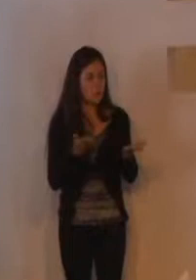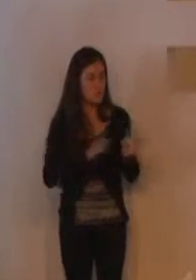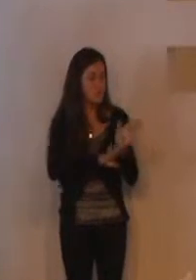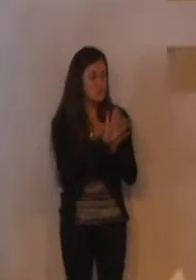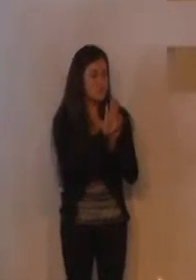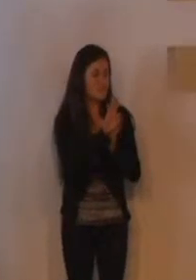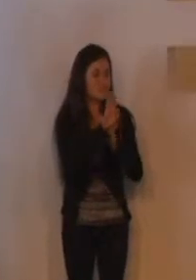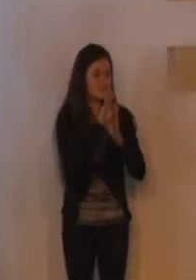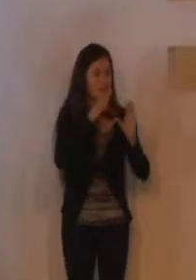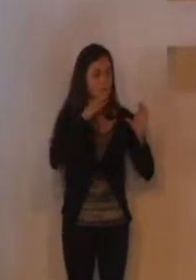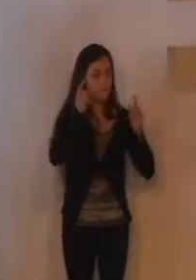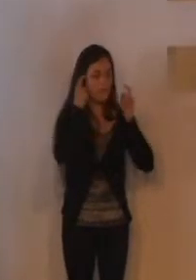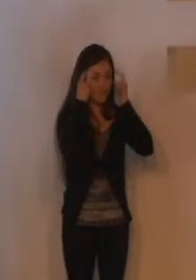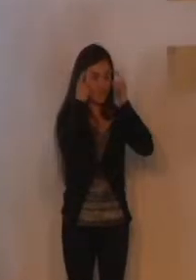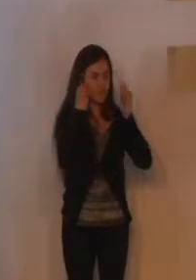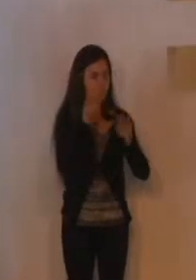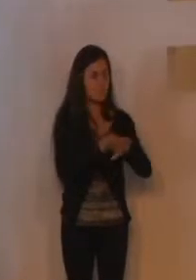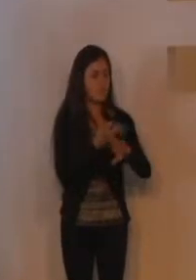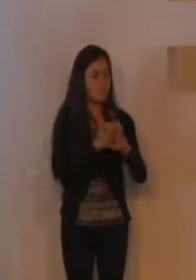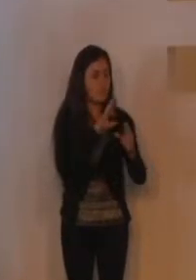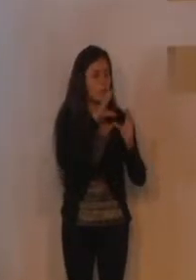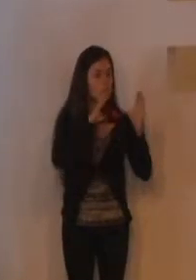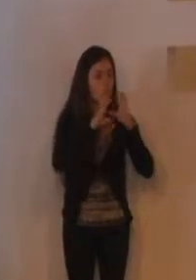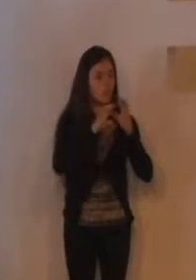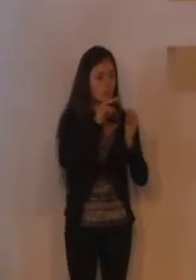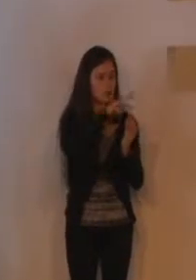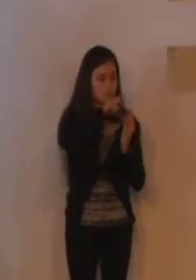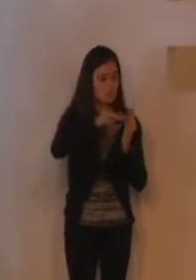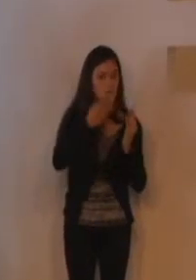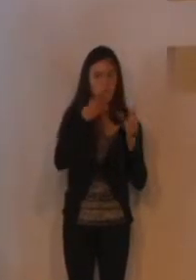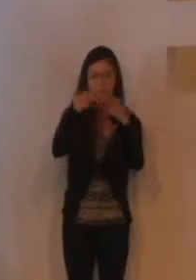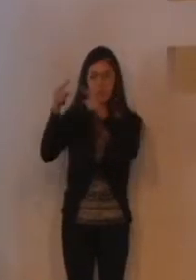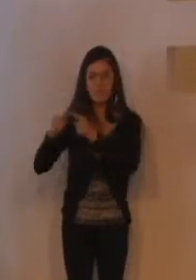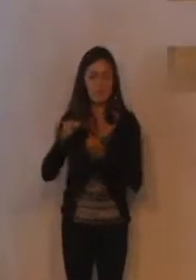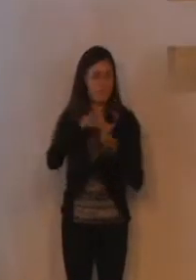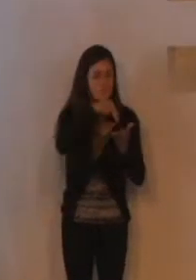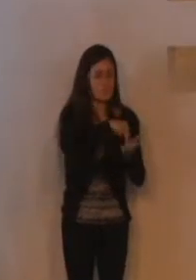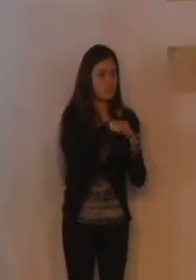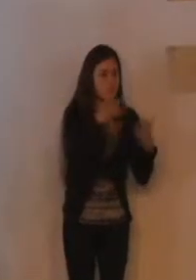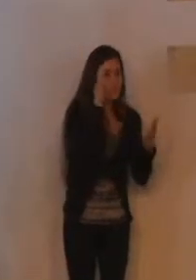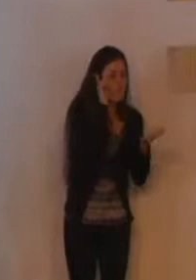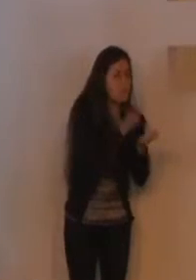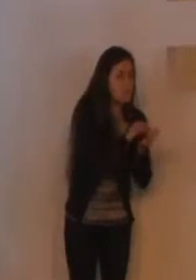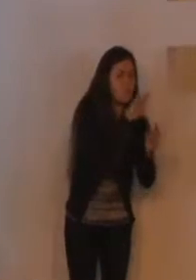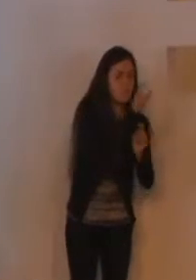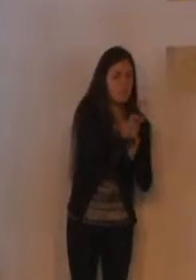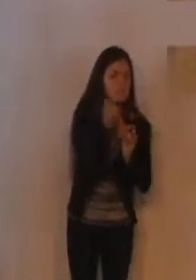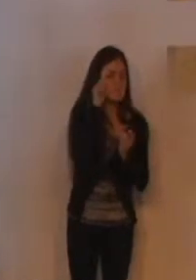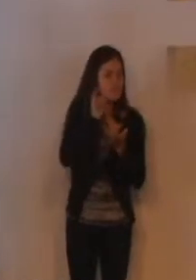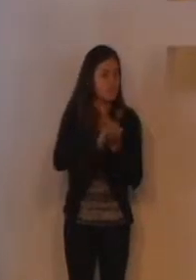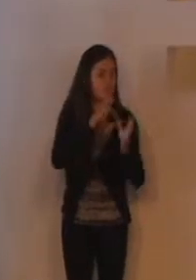comunicación orientativa y alternativa se tiene en los diferentes contextos, para mirar